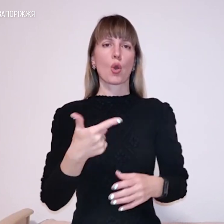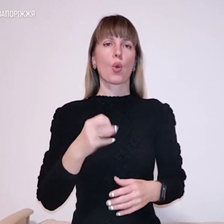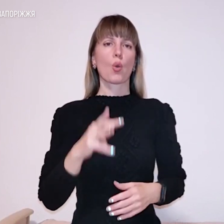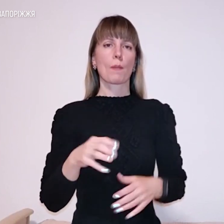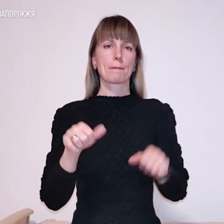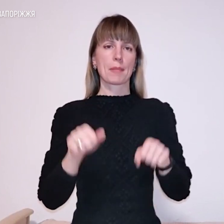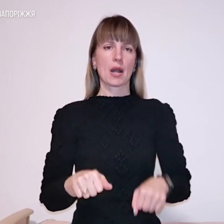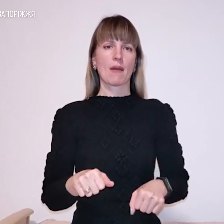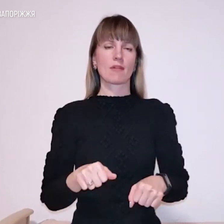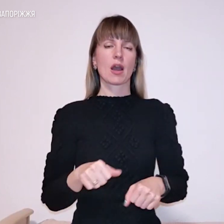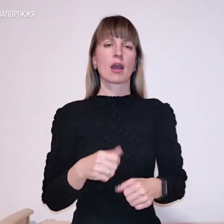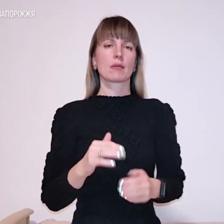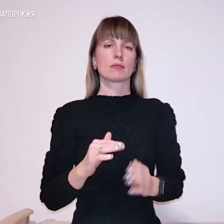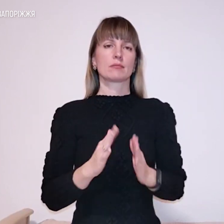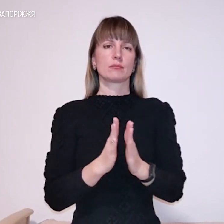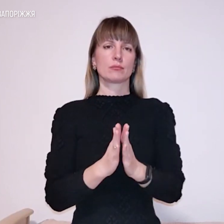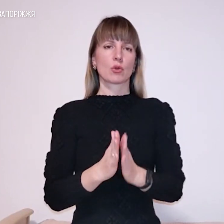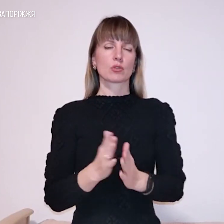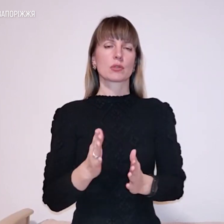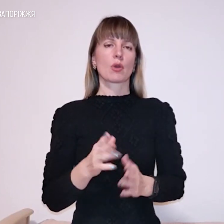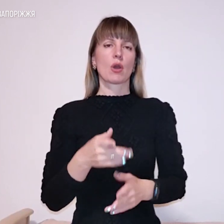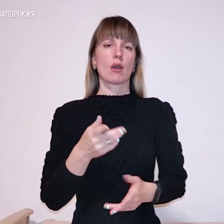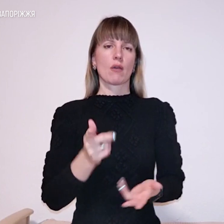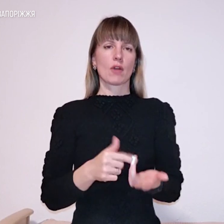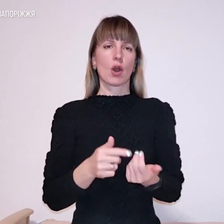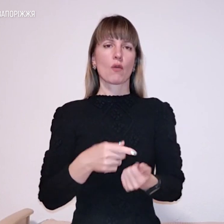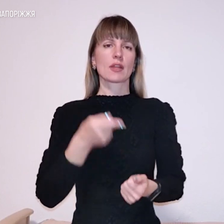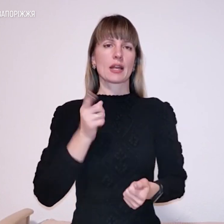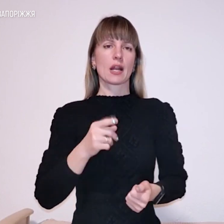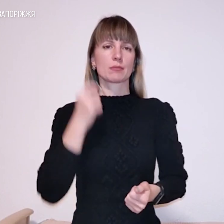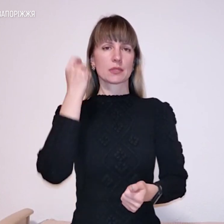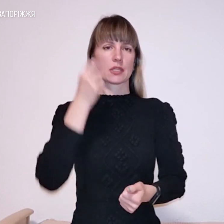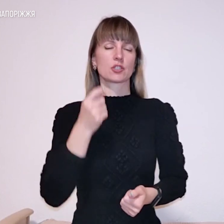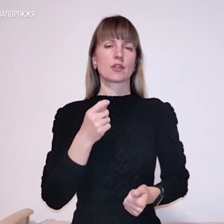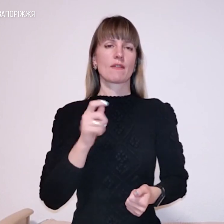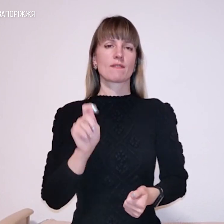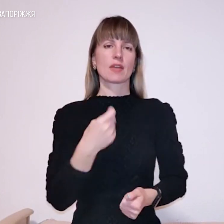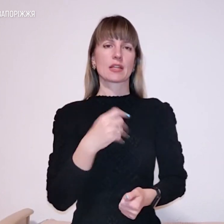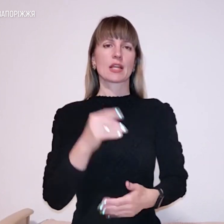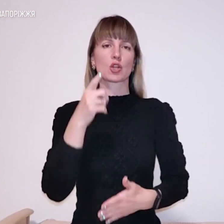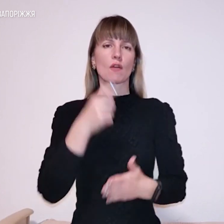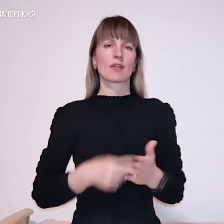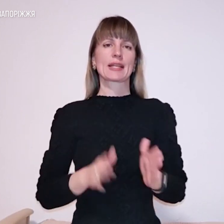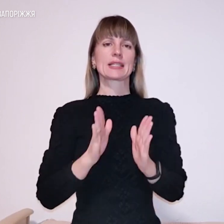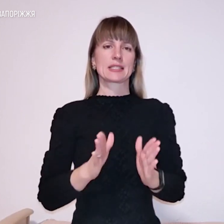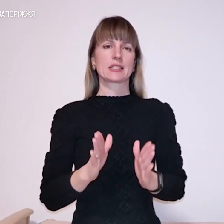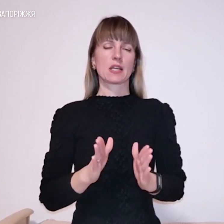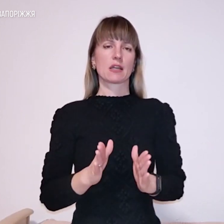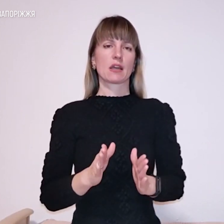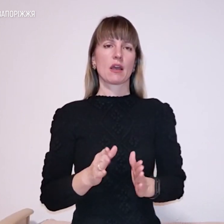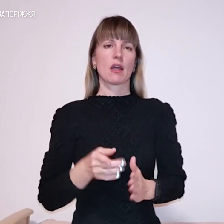права. Закликаємо враховувати реалії інформаційно-психологічної війни і довіряти лише офіційним джерелам.